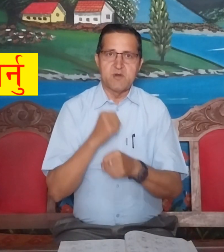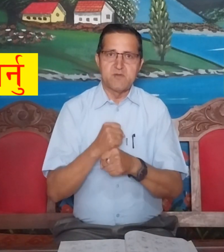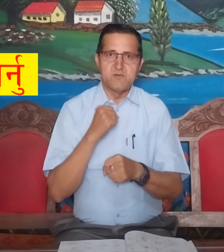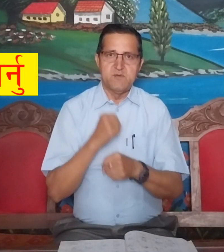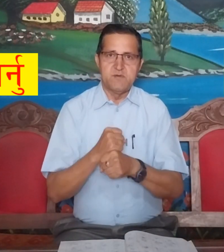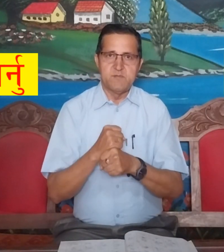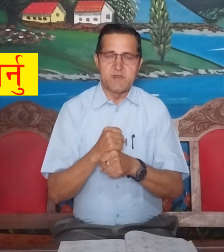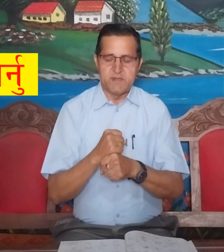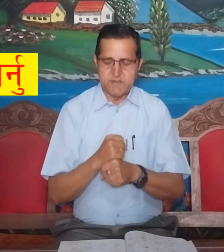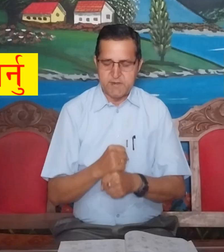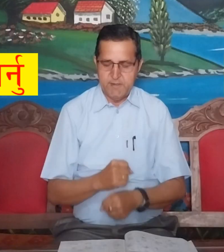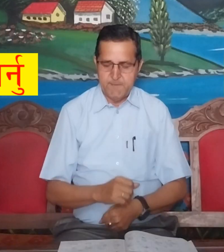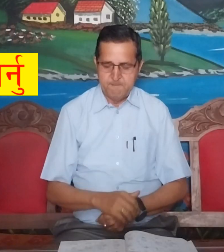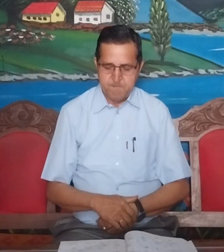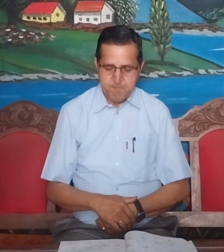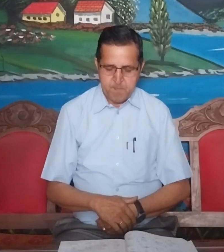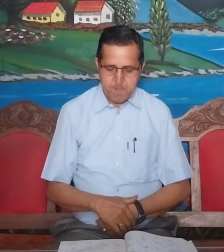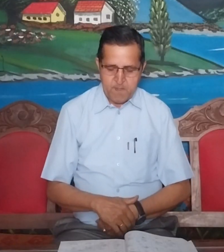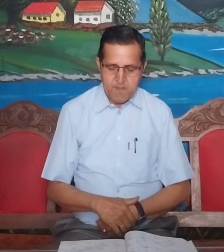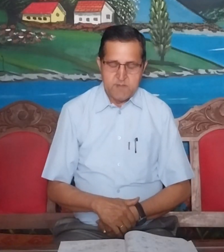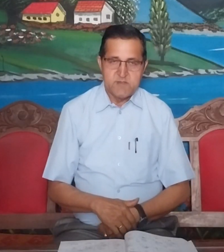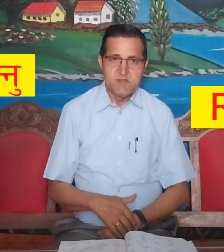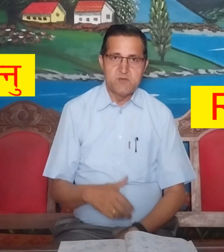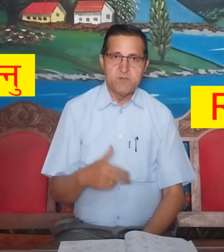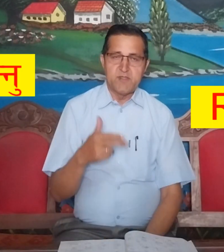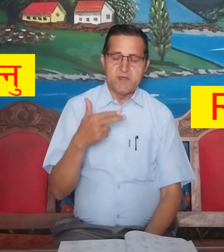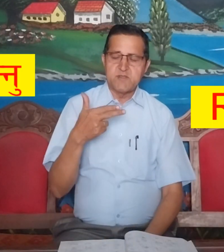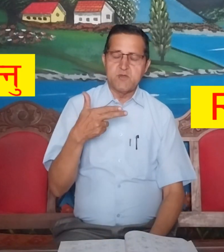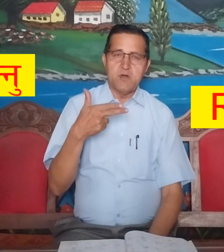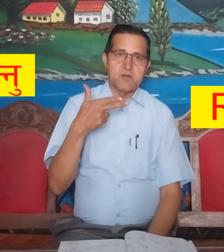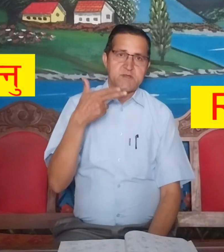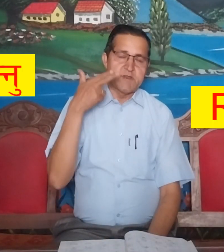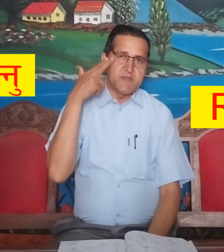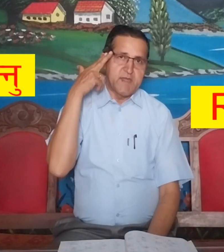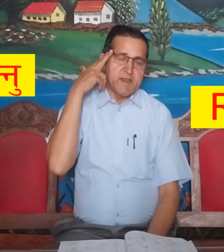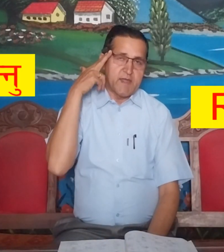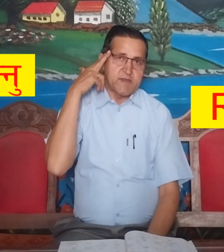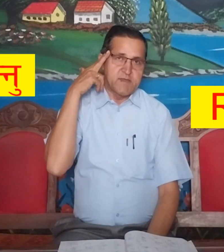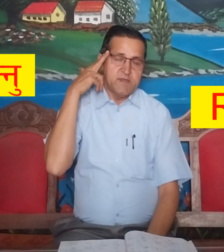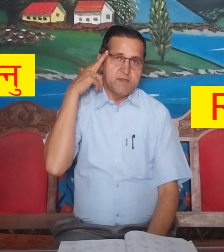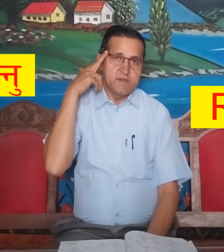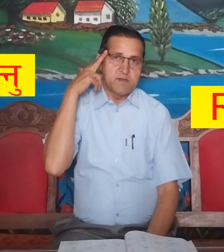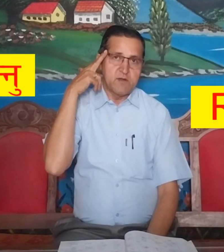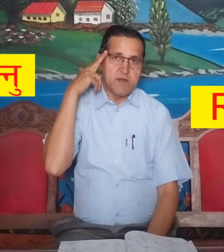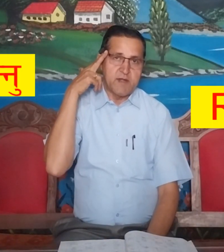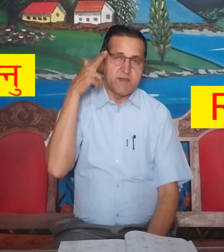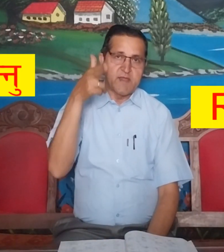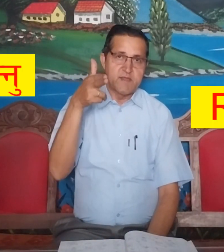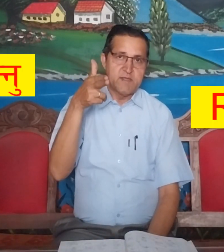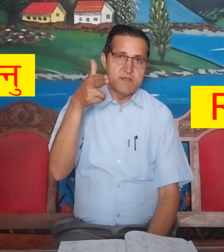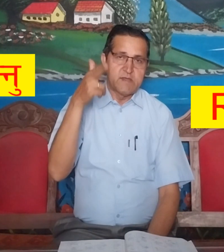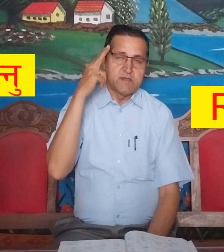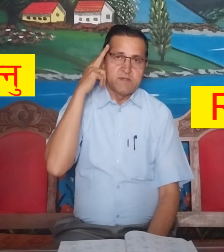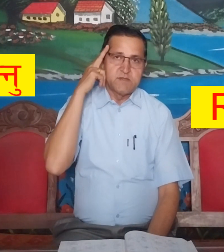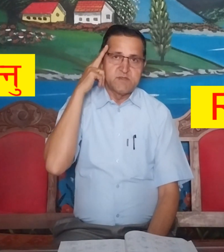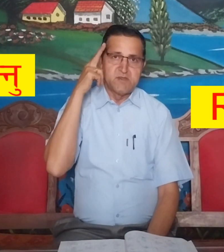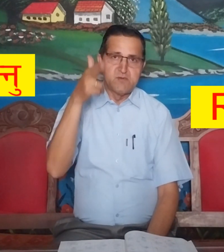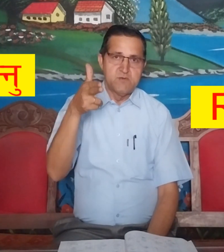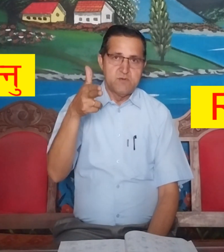गर्नु भन्ने, यसरी। चिन्नु भन्दा च अक्षरलाई यहाँ राख्ने र अगाडि लाने, चिन्नु